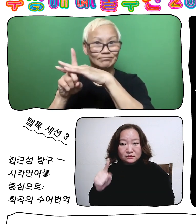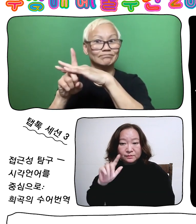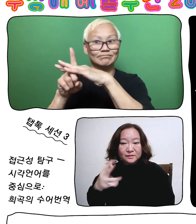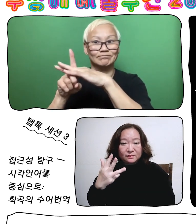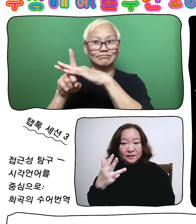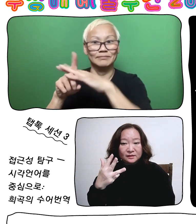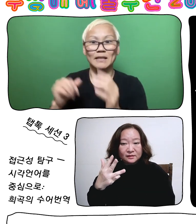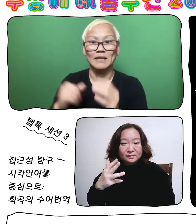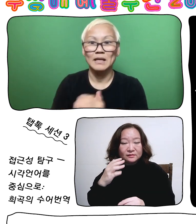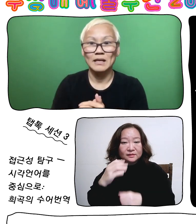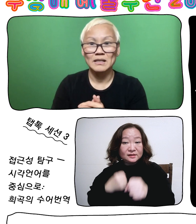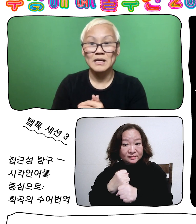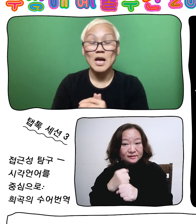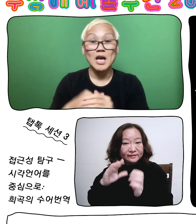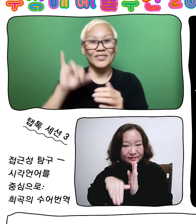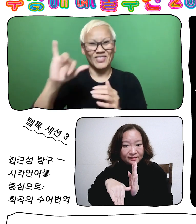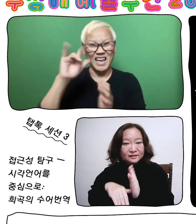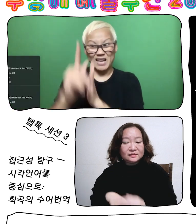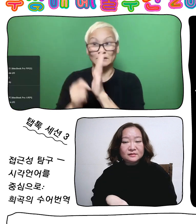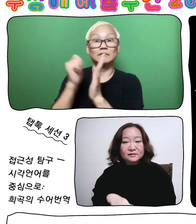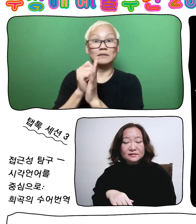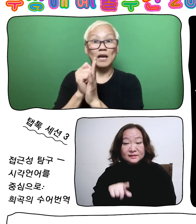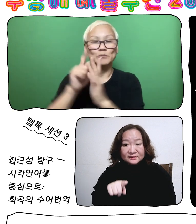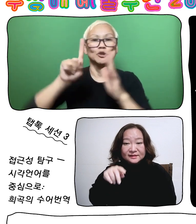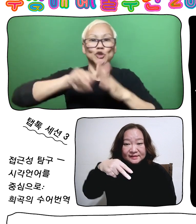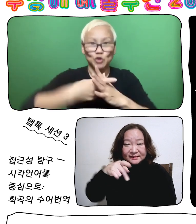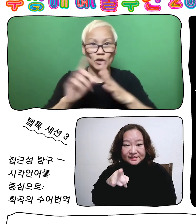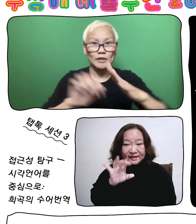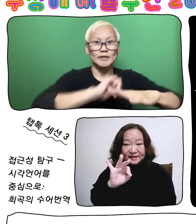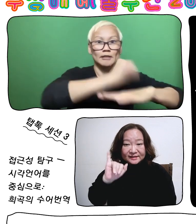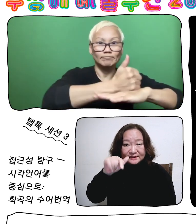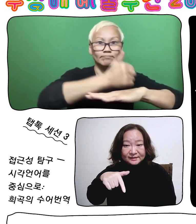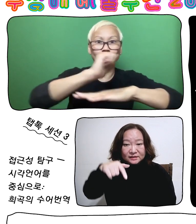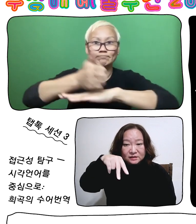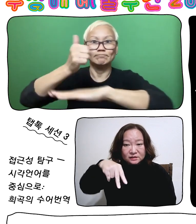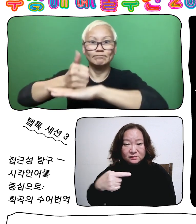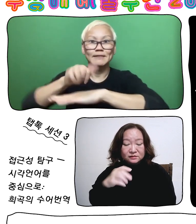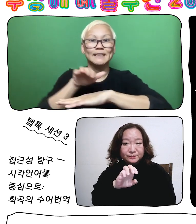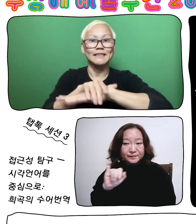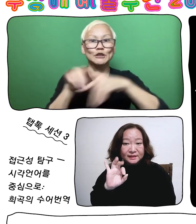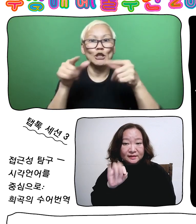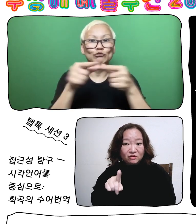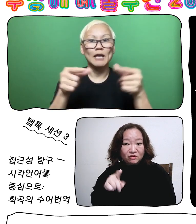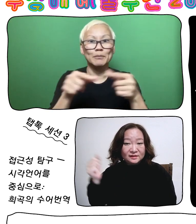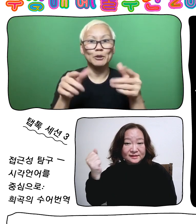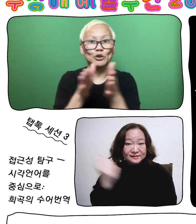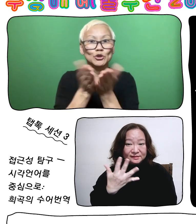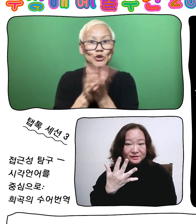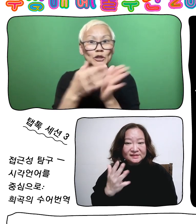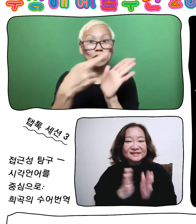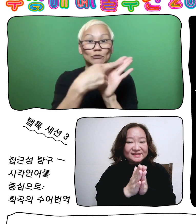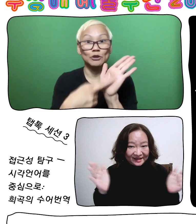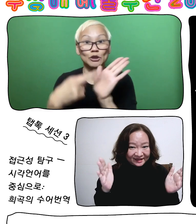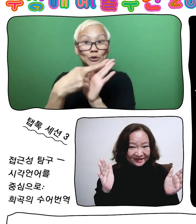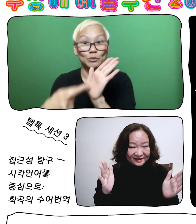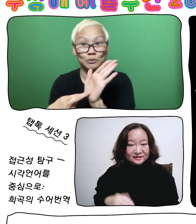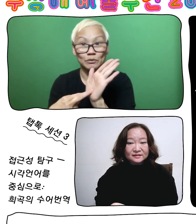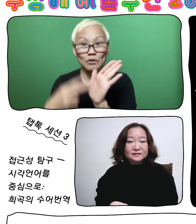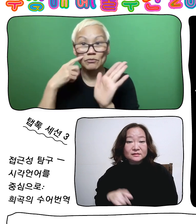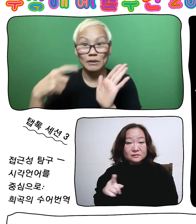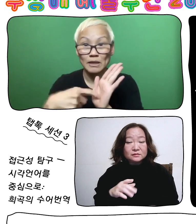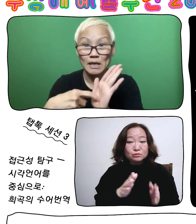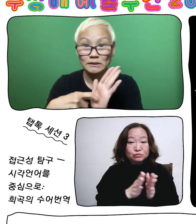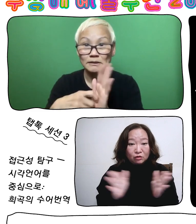셰익스피어의 문학이 시작된 시기입니다. 영어 문법에 대한 첫 번째 텍스트와